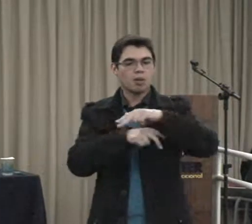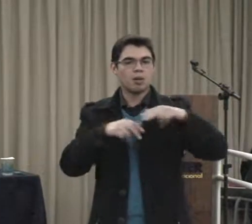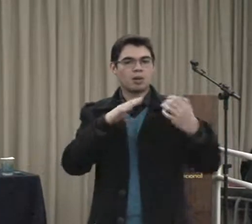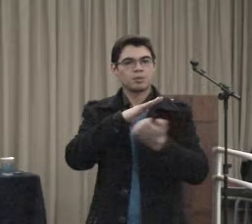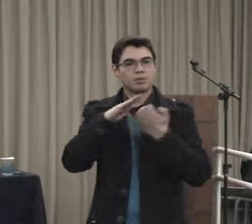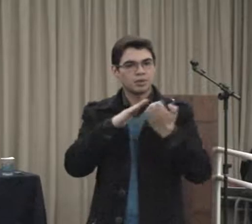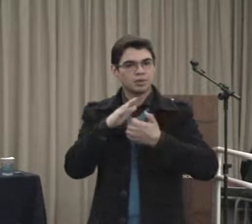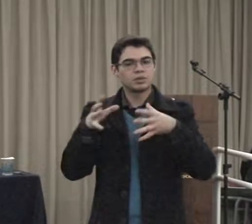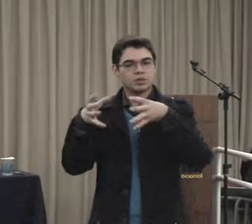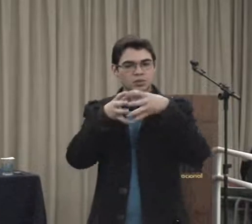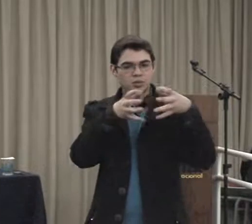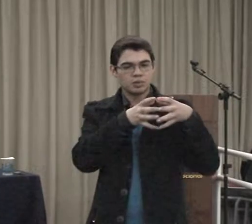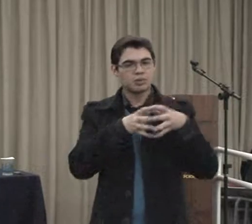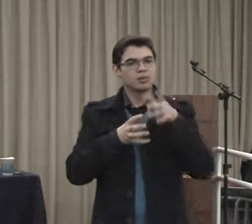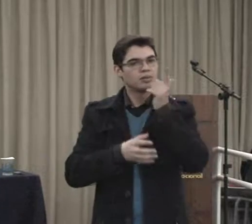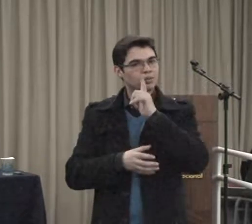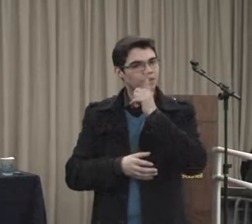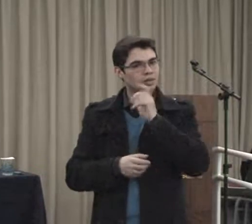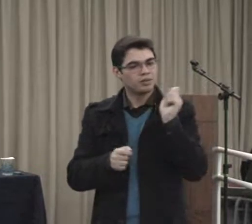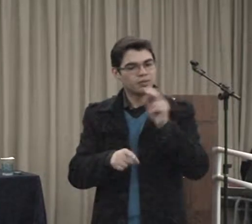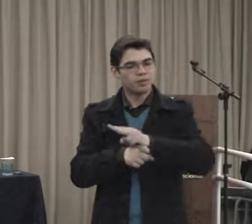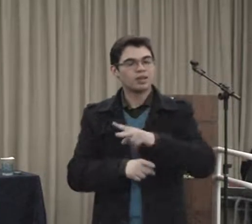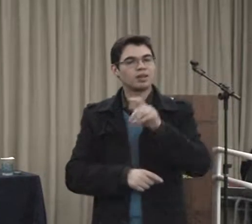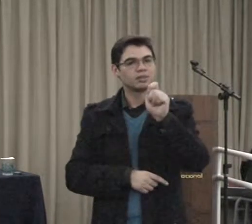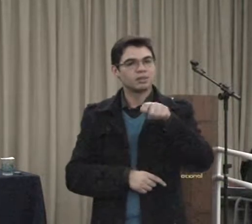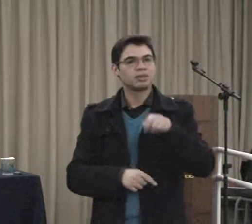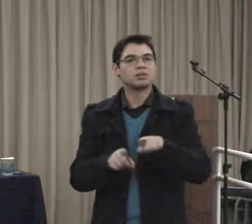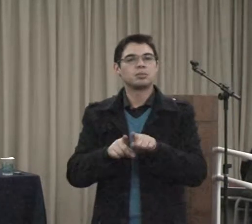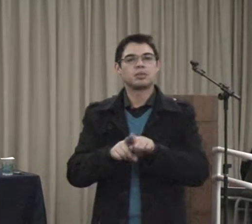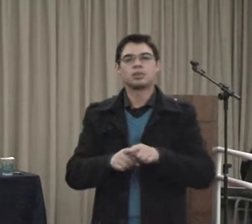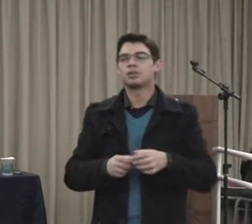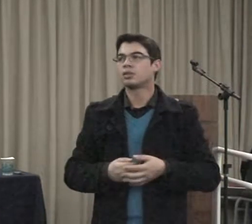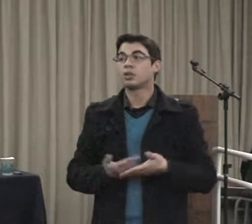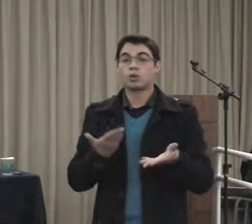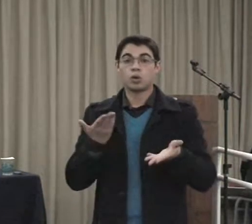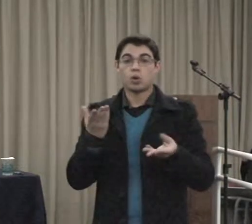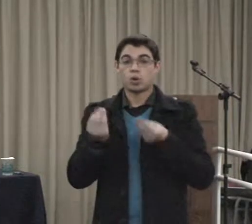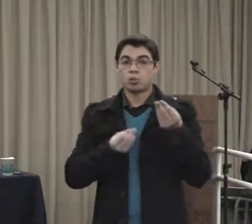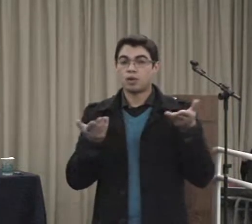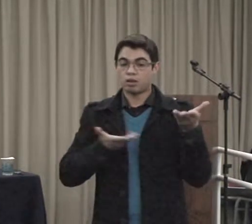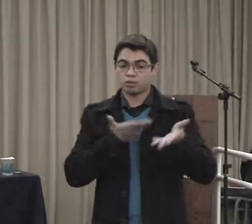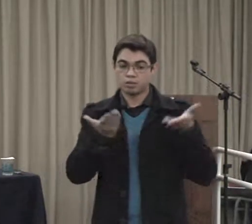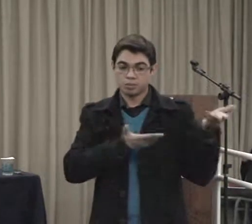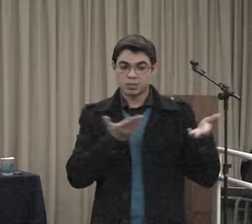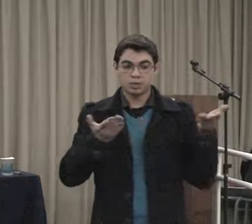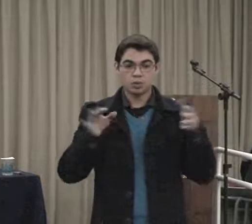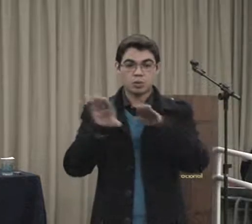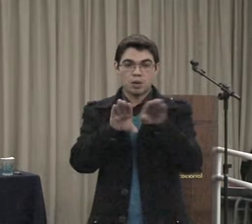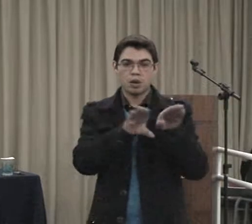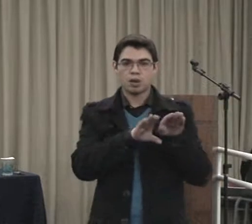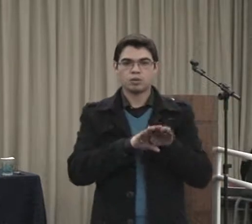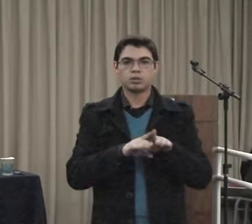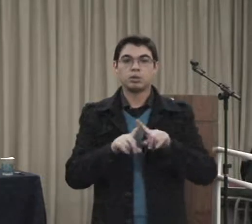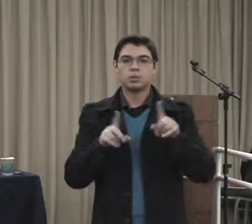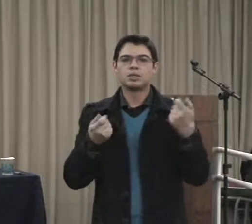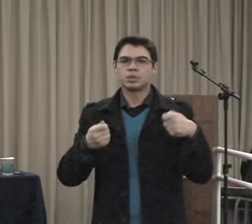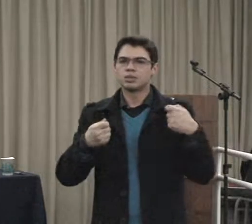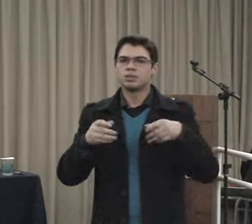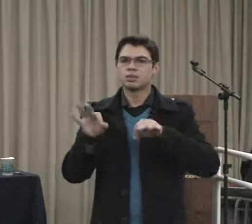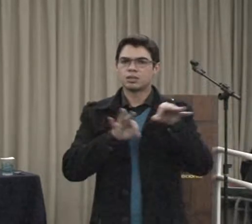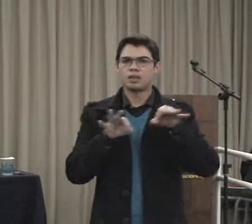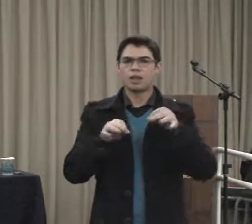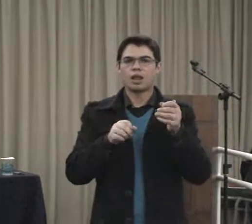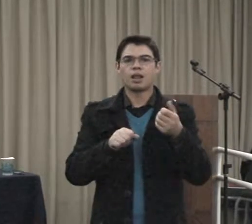dessas organizações. Mas esse tratamento igualitário, ele exige uma série de, às